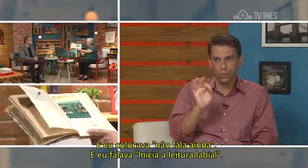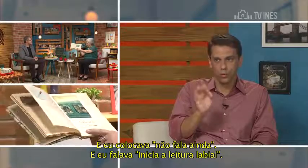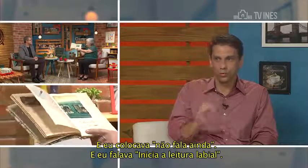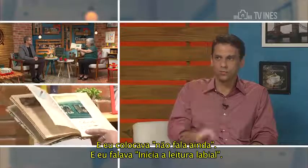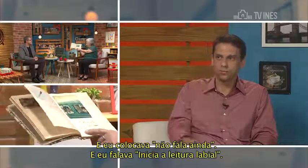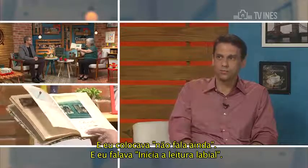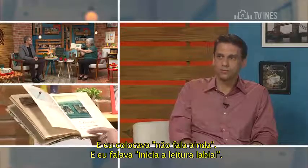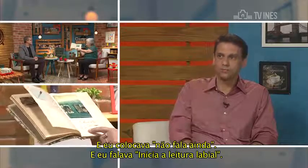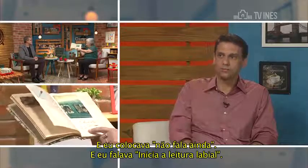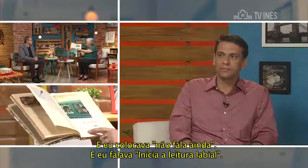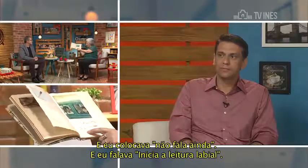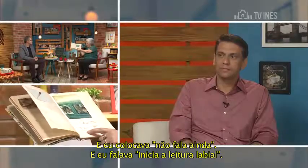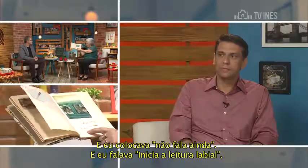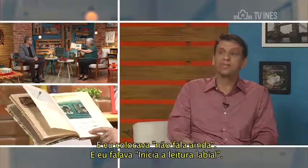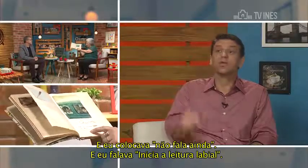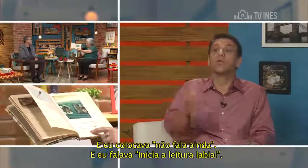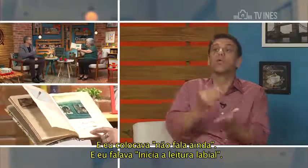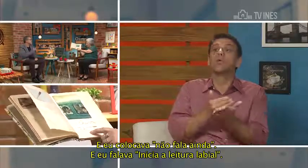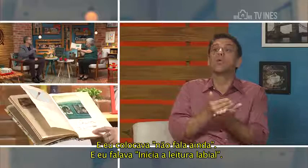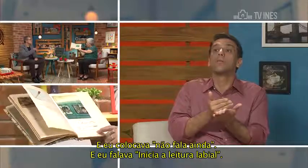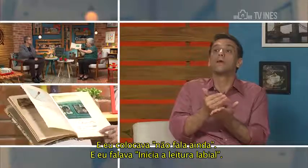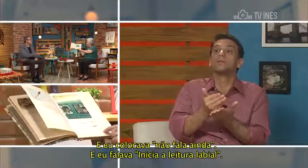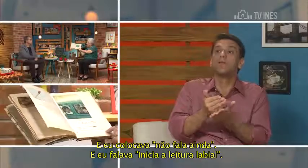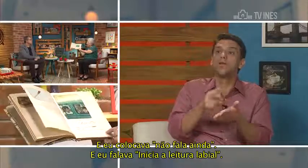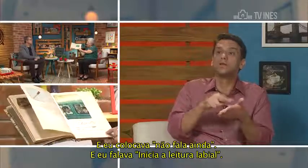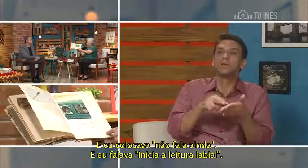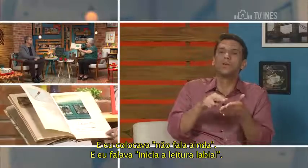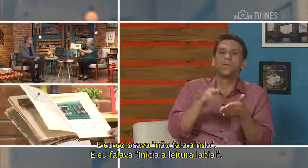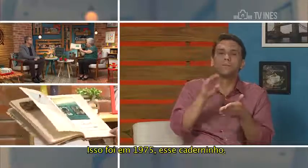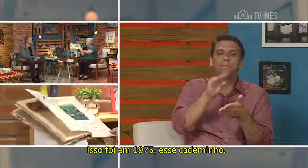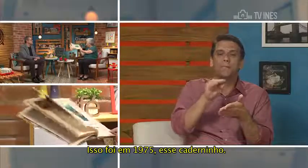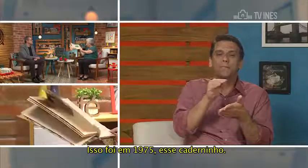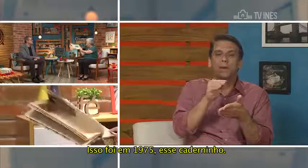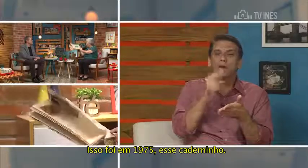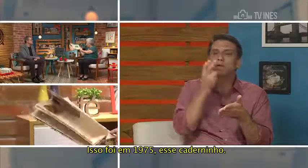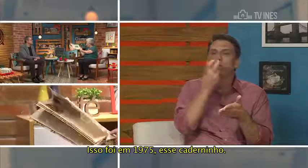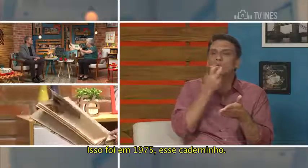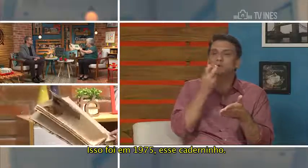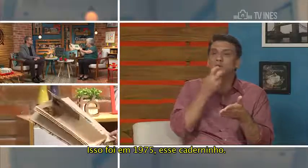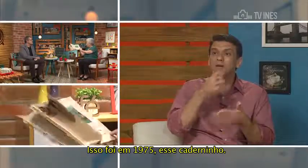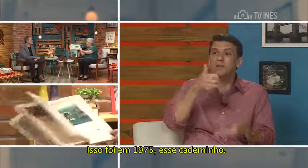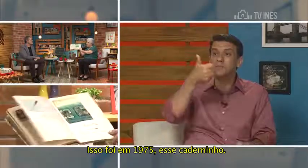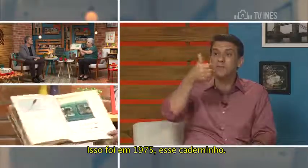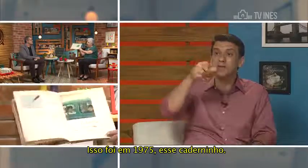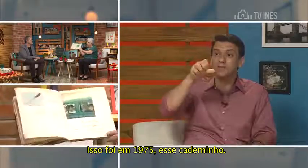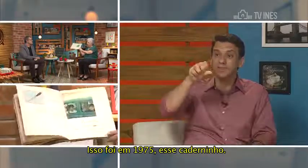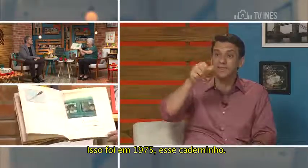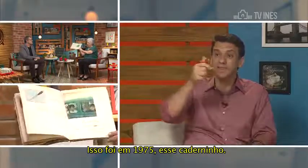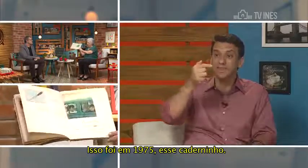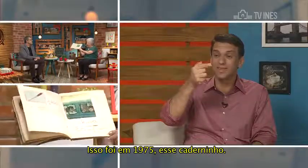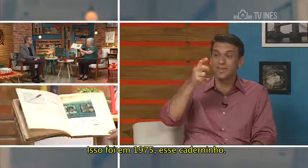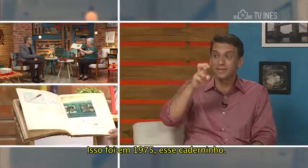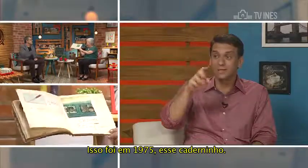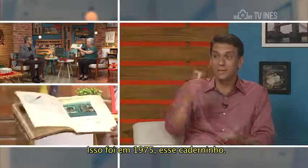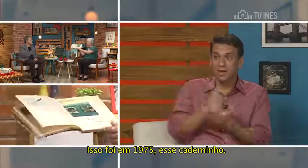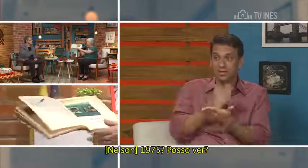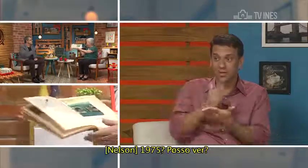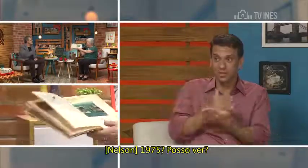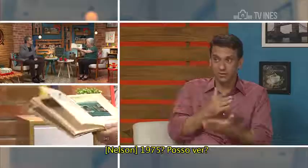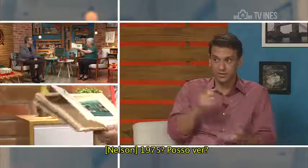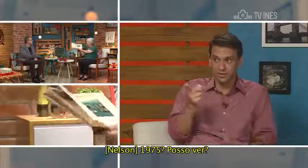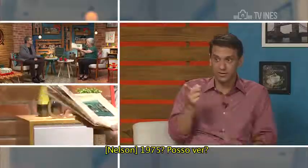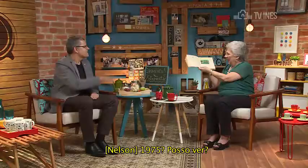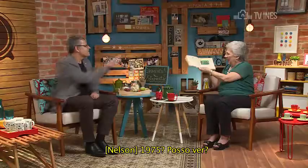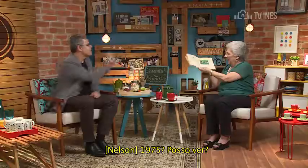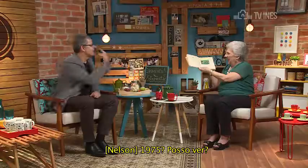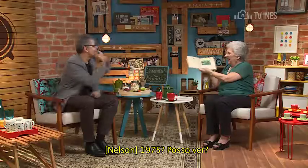E eu falava Inicia A leitura Labial Isso foi Em 1975 Em Esse caderninho